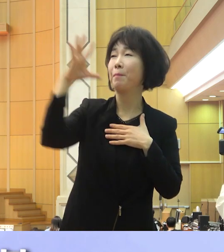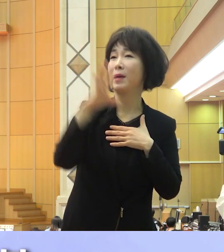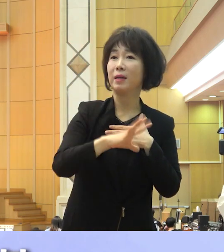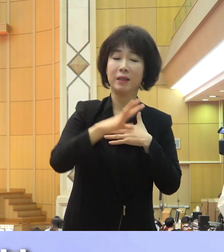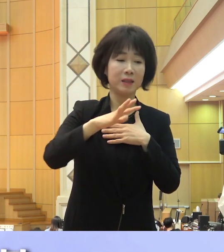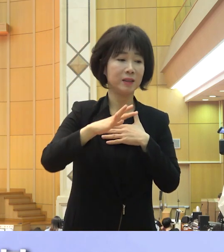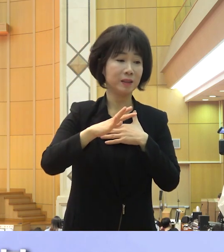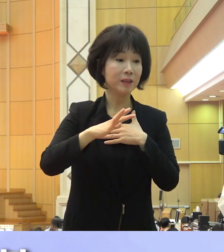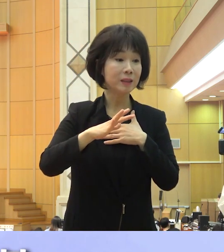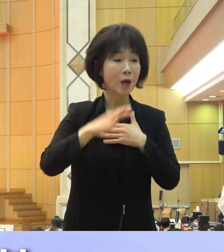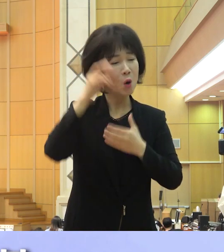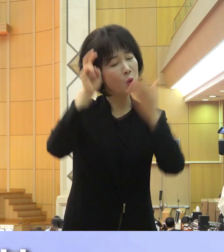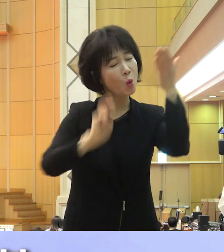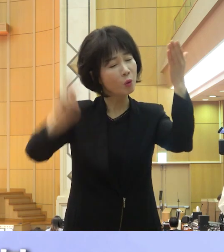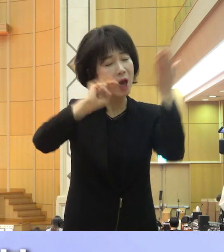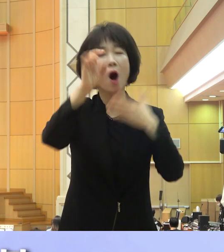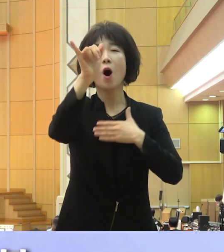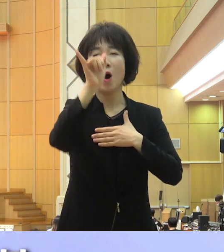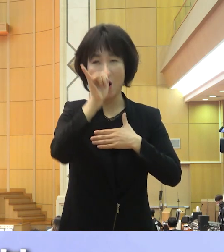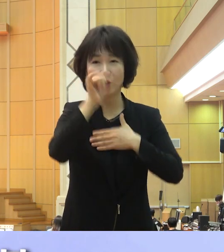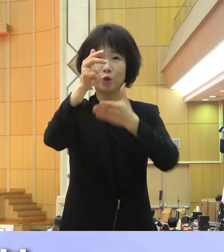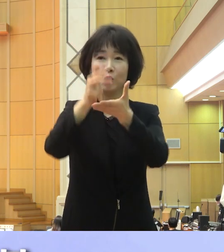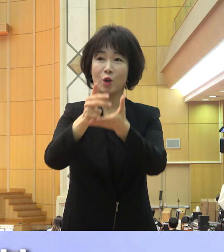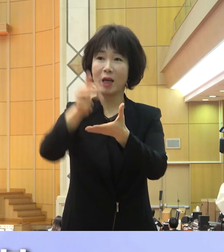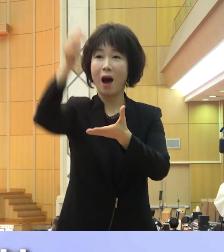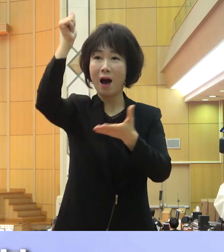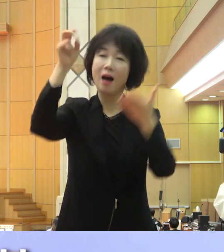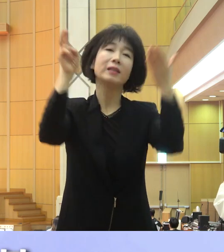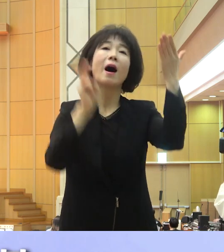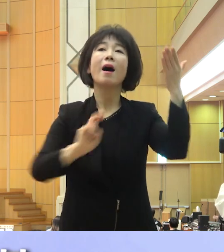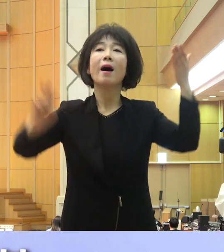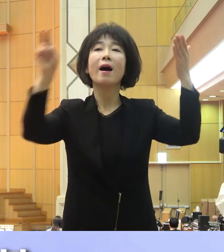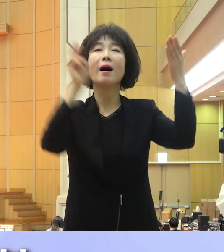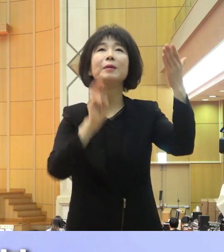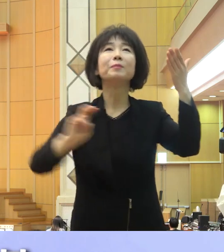영혼에 노래 있으니 주